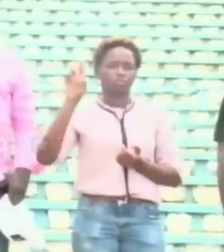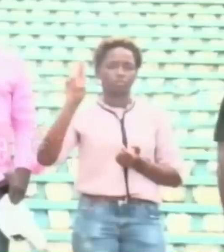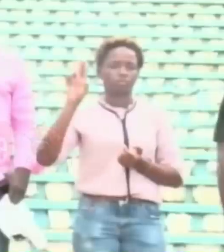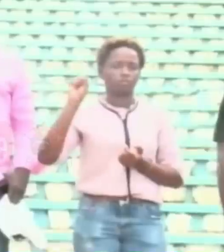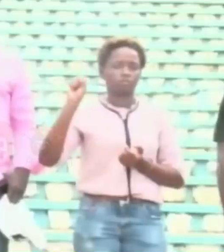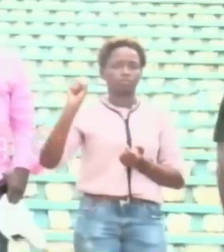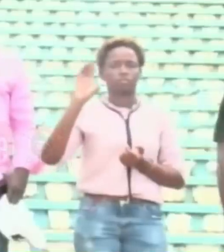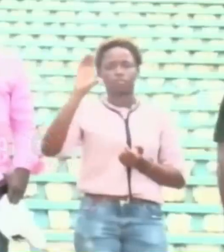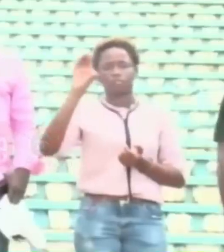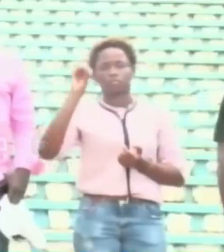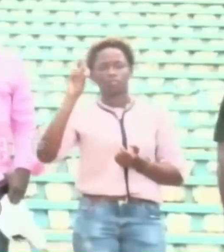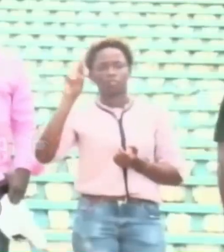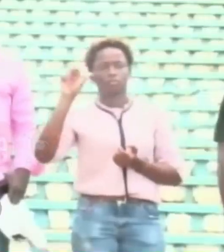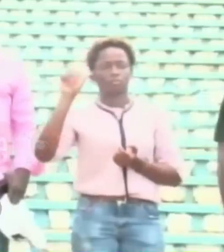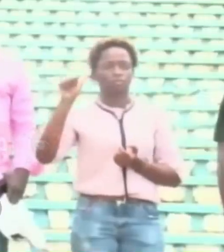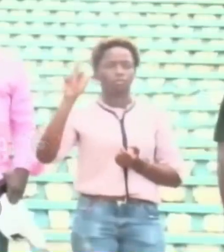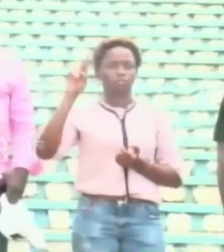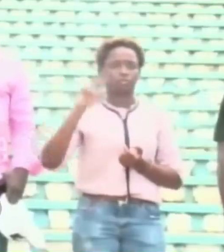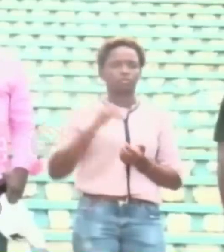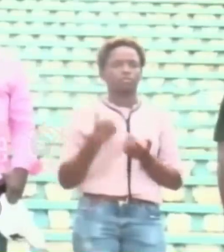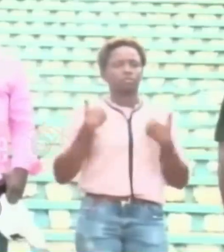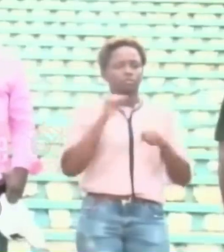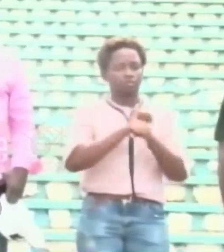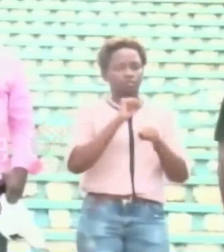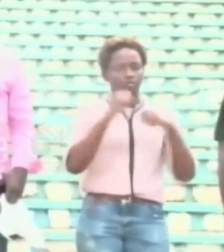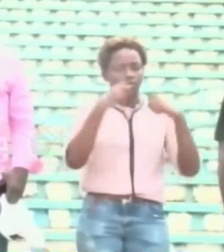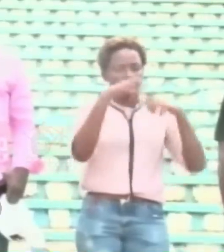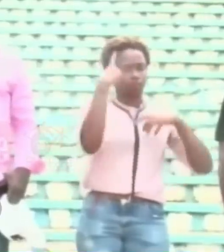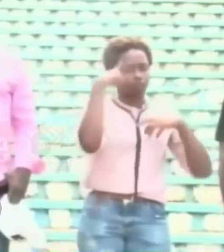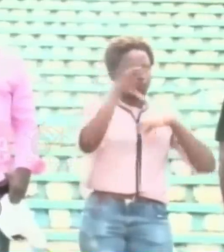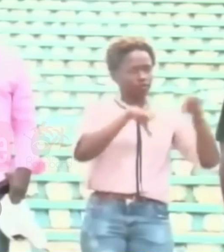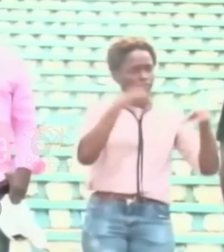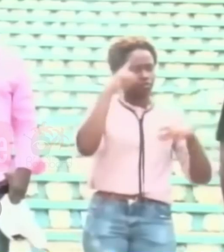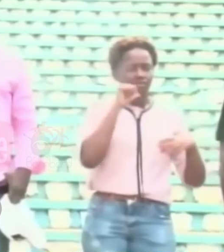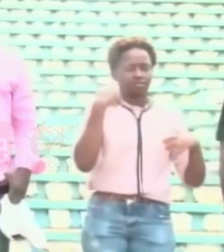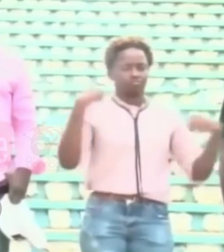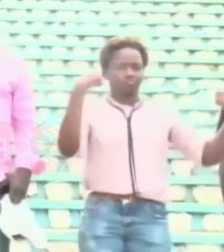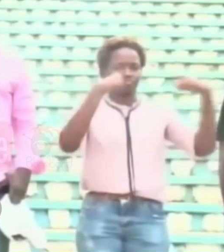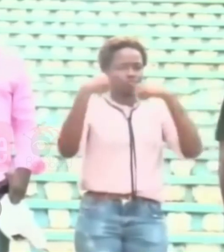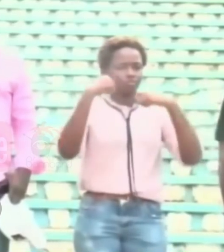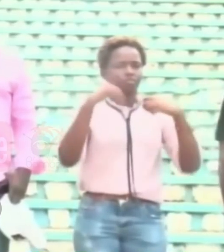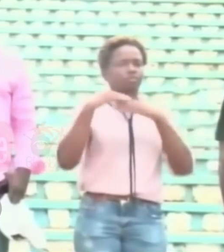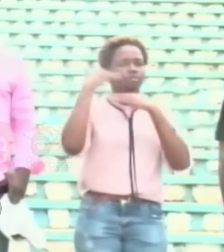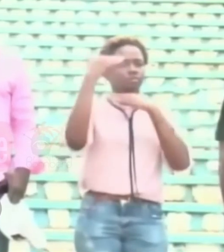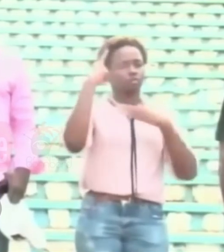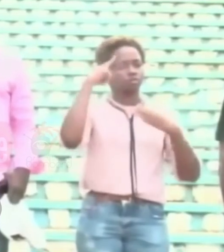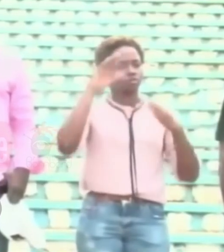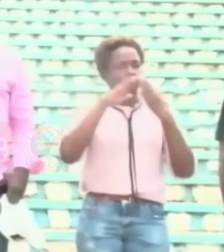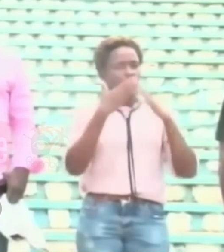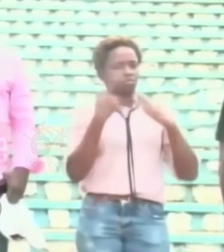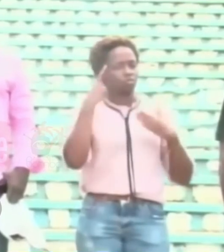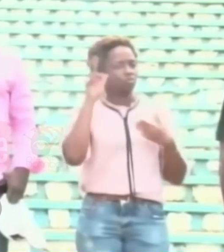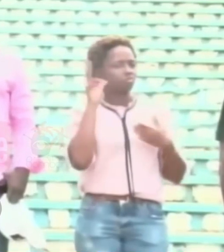Corail. Ça veut dire que faut mon travail technique qui est venu faire pour ne pas gagner la bataille. Après, tu sais, tu fais une commune pour